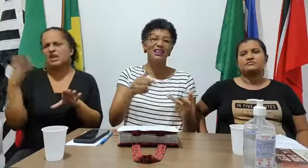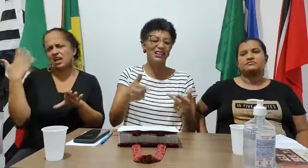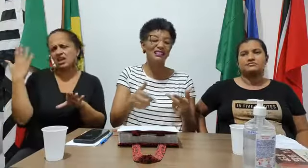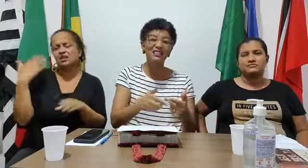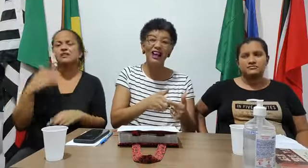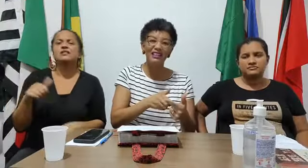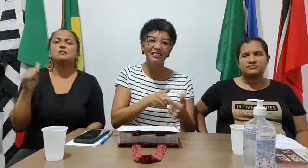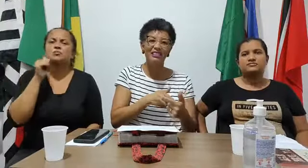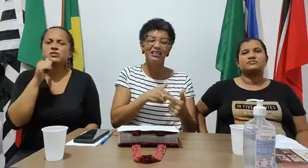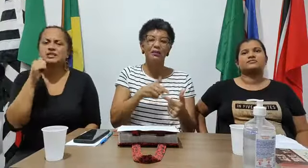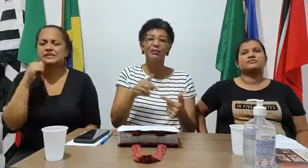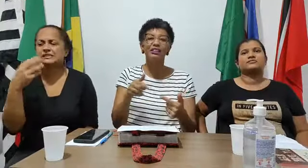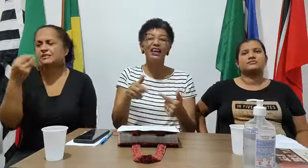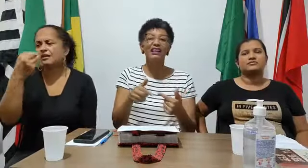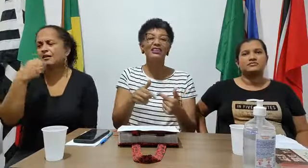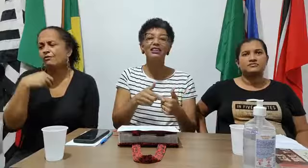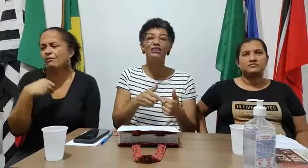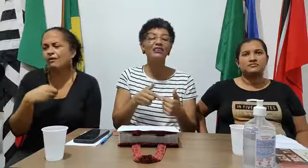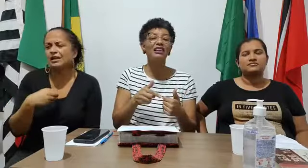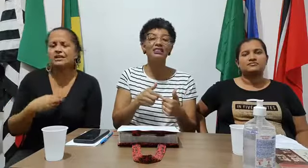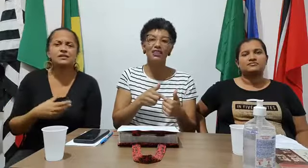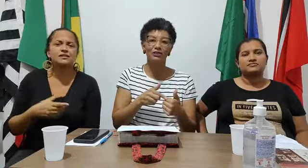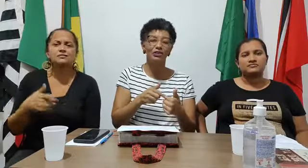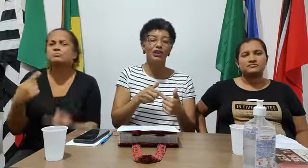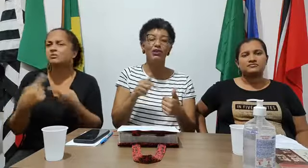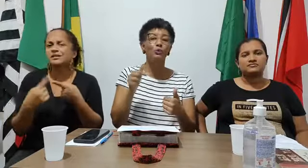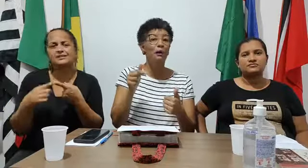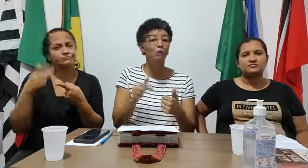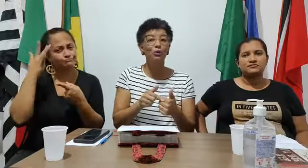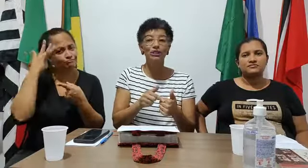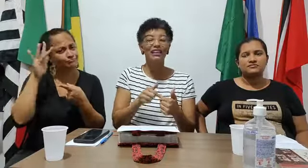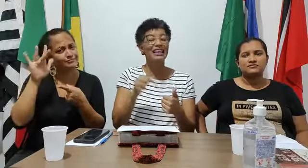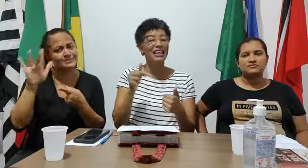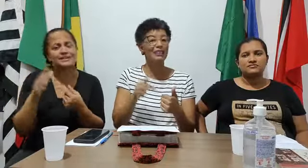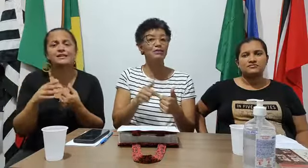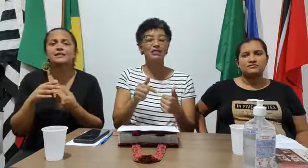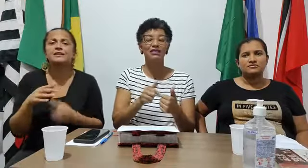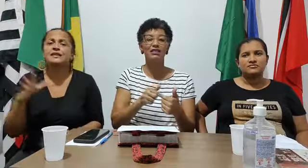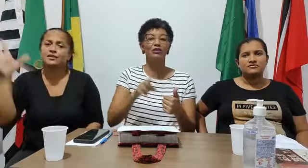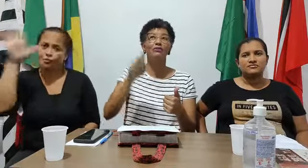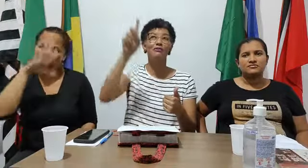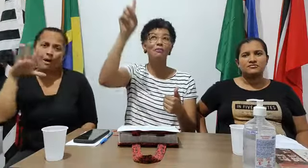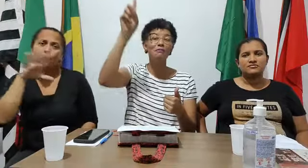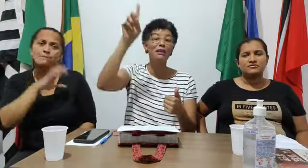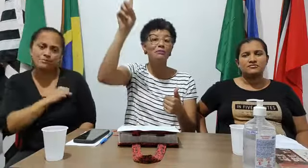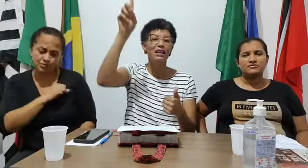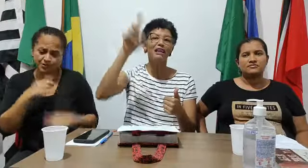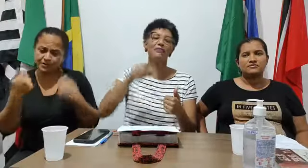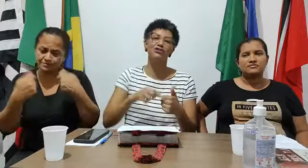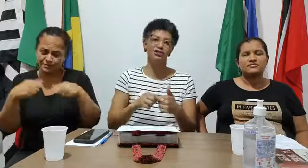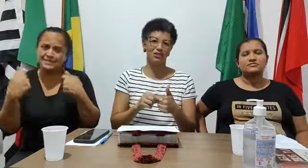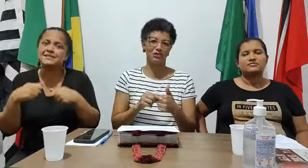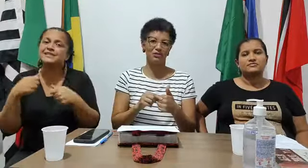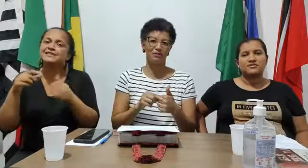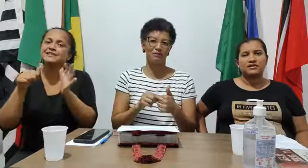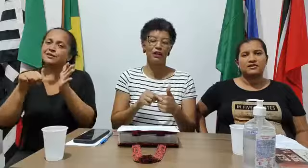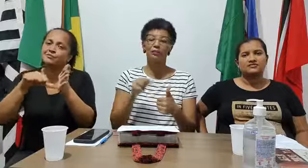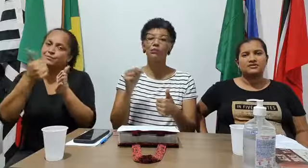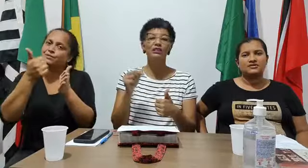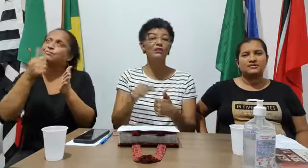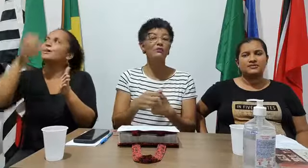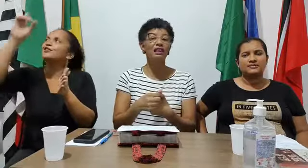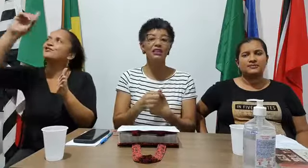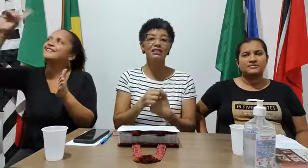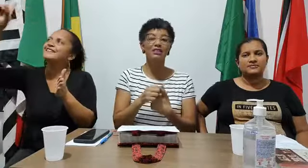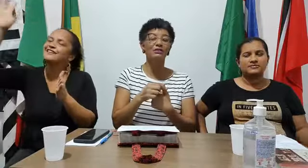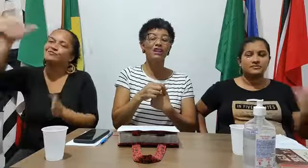decepcionadas, cansadas, porque elas não entenderam que o amor que elas precisam vem primeiramente de Deus.